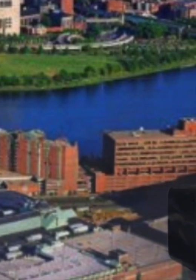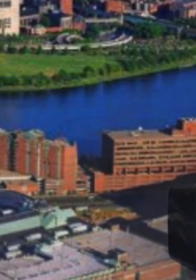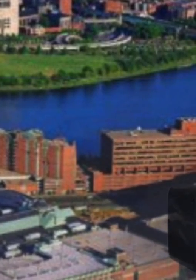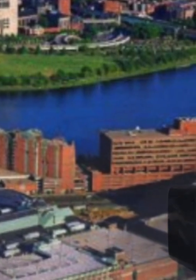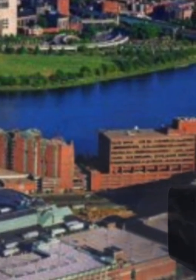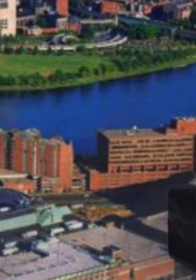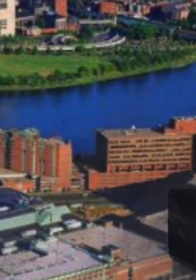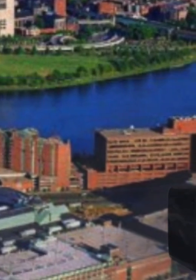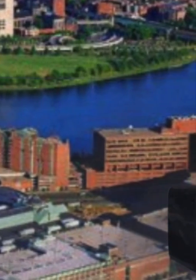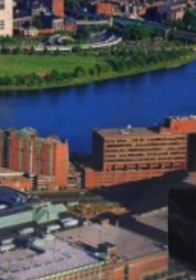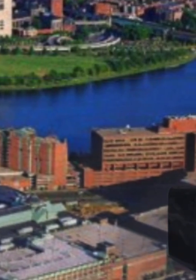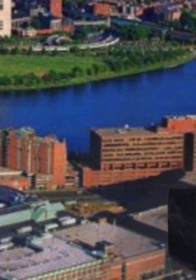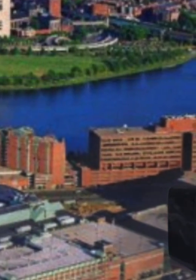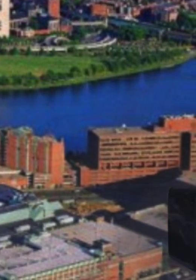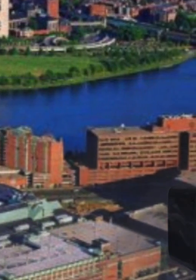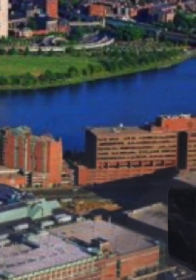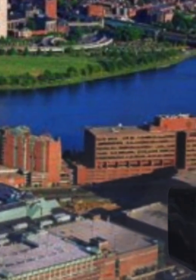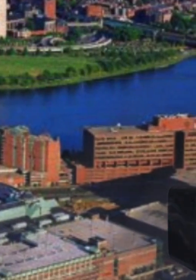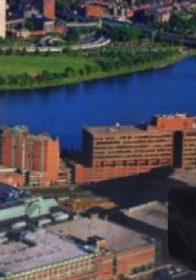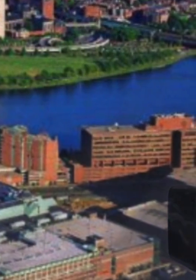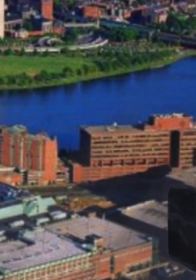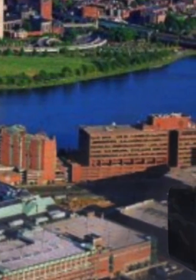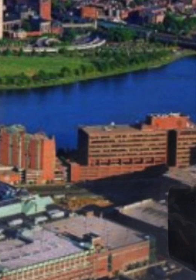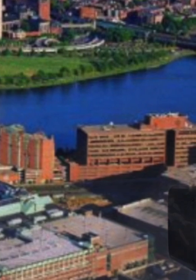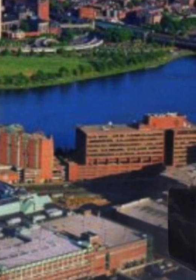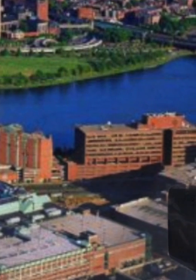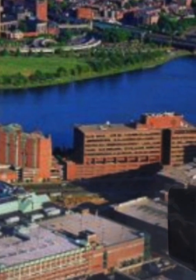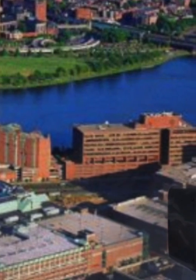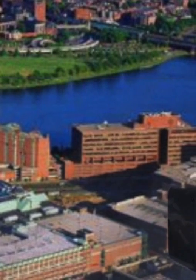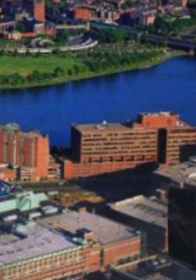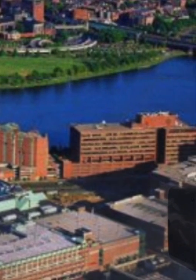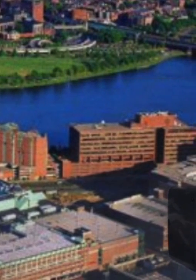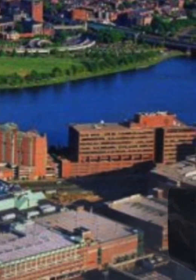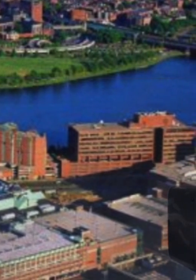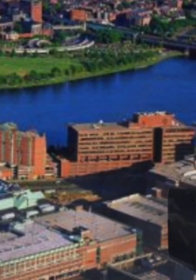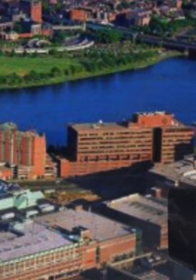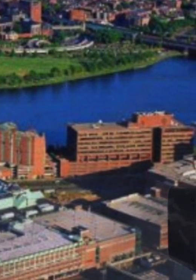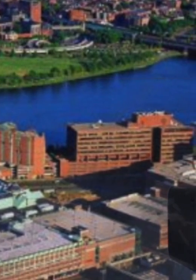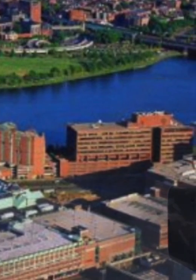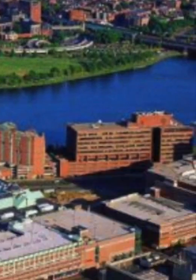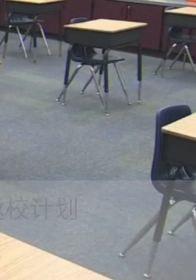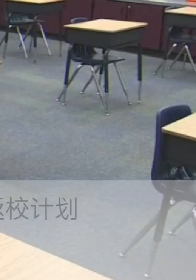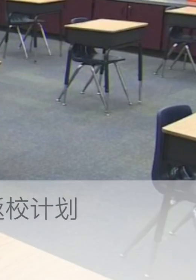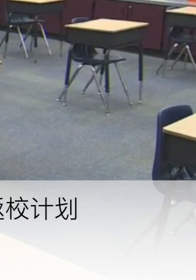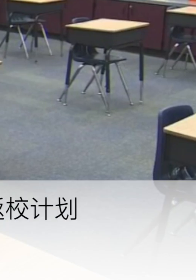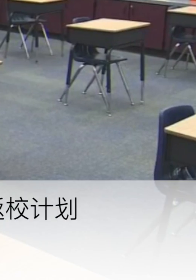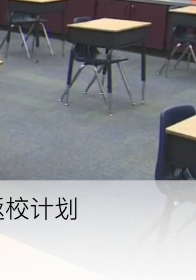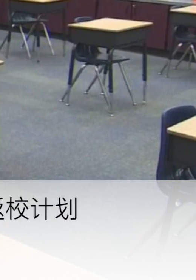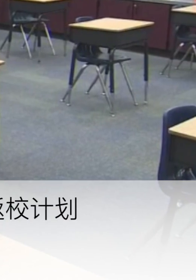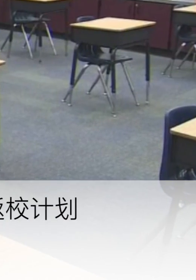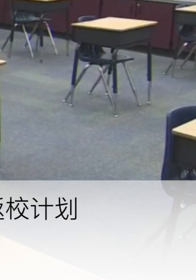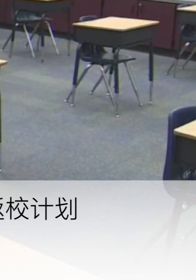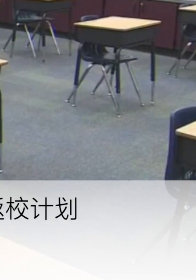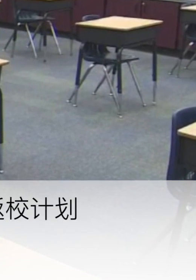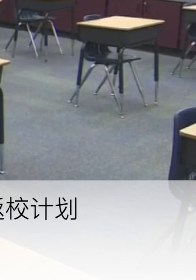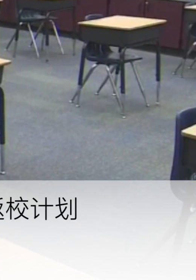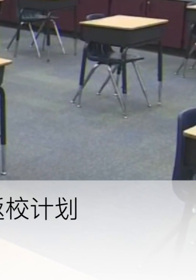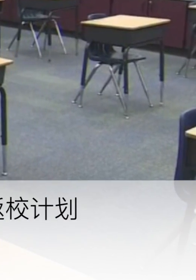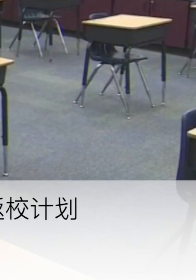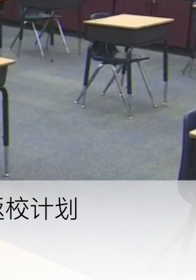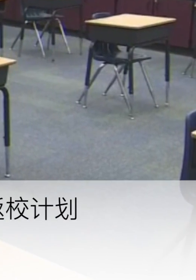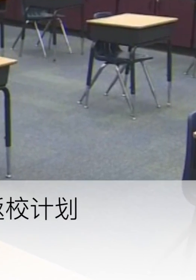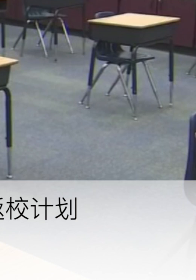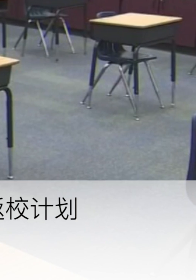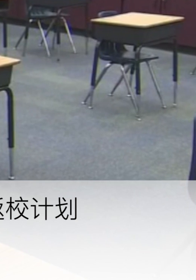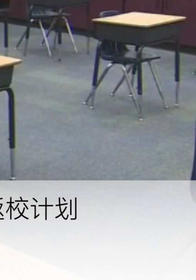观众朋友大家好，欢迎收看今天的波士顿新闻。这次新闻的主要内容有： 波士顿公立学校公布最